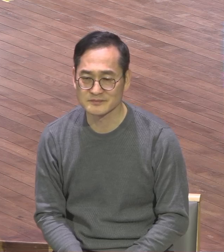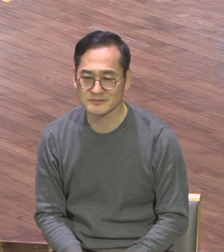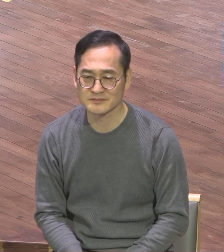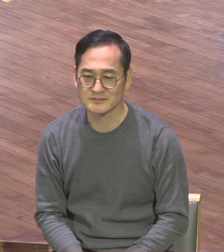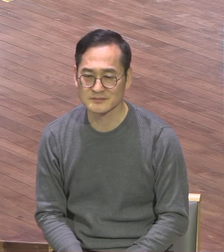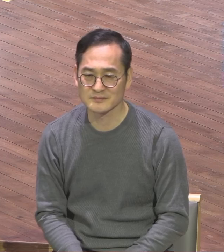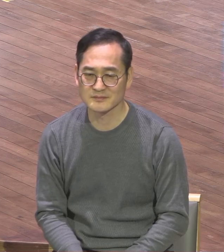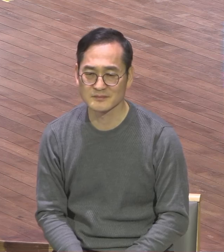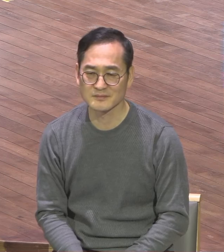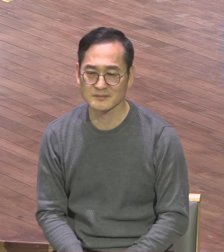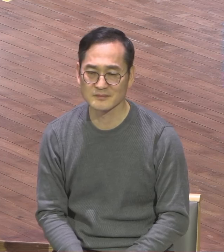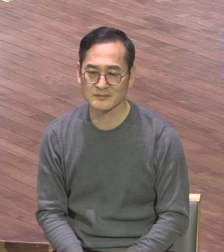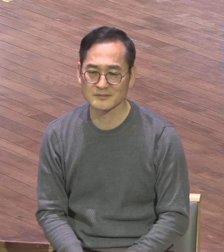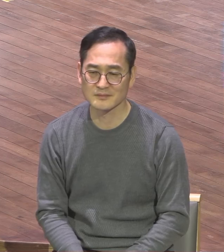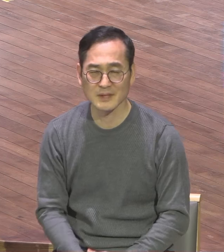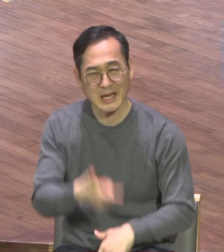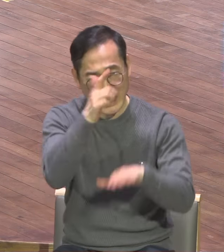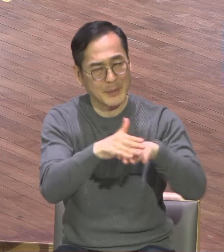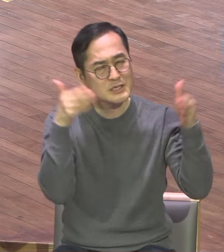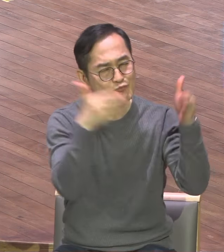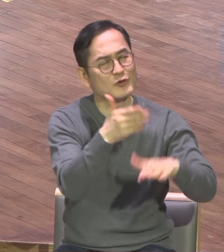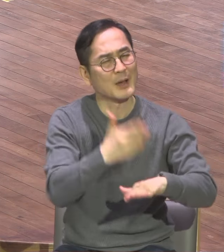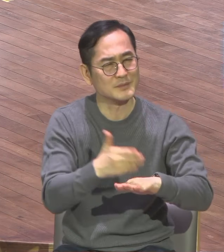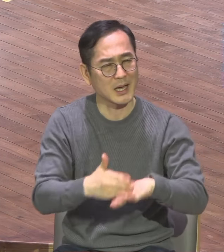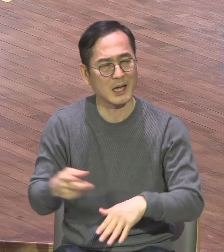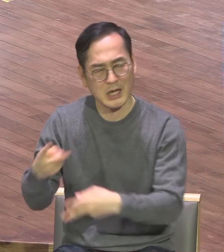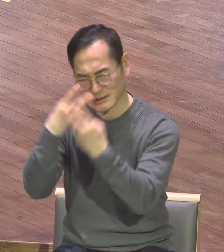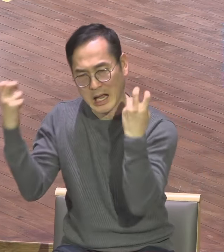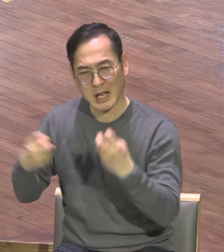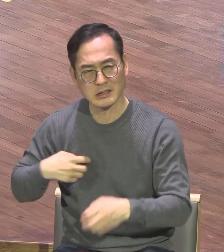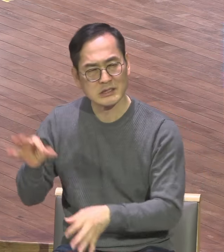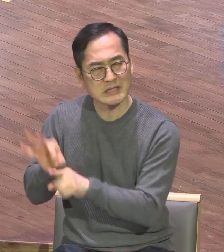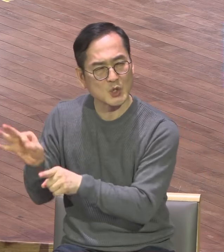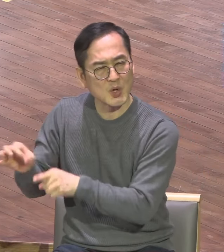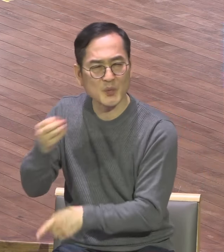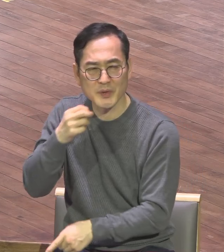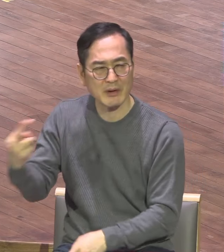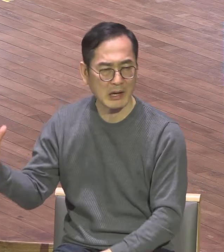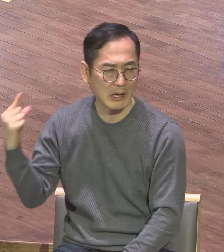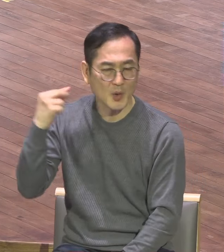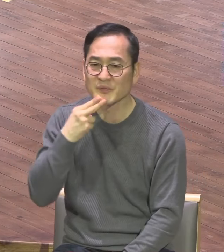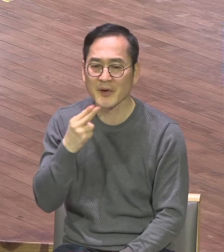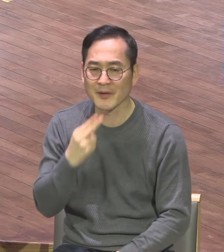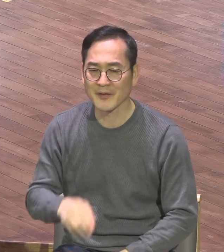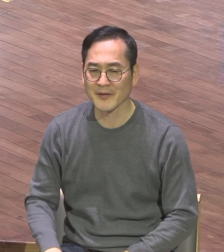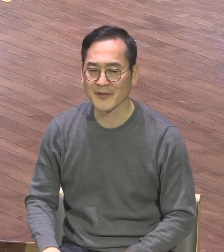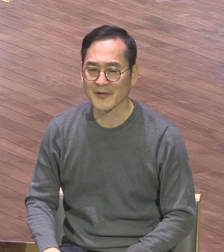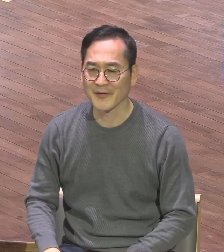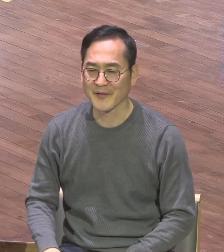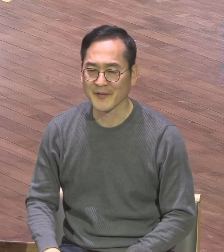예배할 수 있게 해서 감사합니다. 술 많이 먹고 나 푹 자니까 예배하는데 아무 지장이 안 된대요.